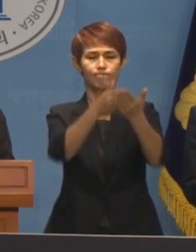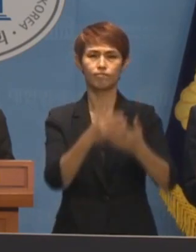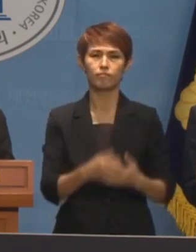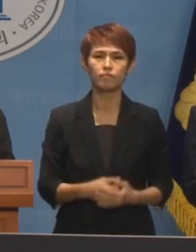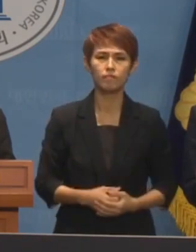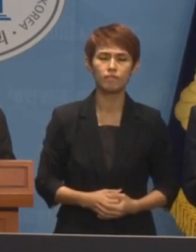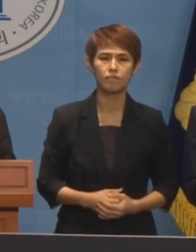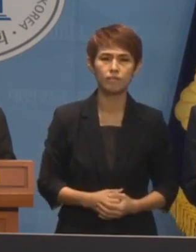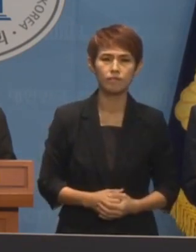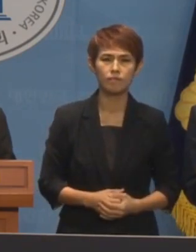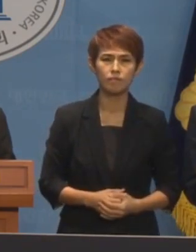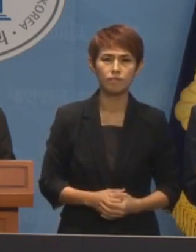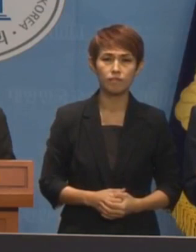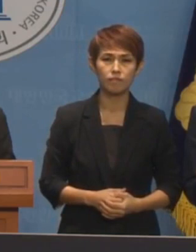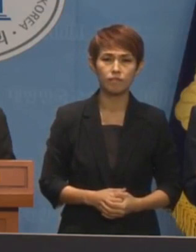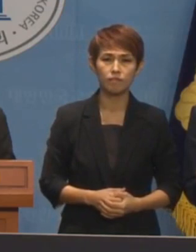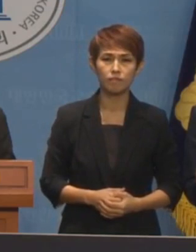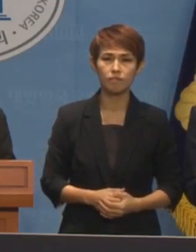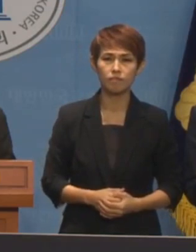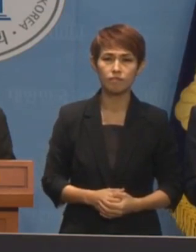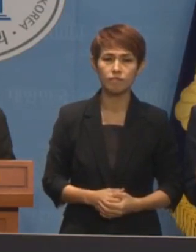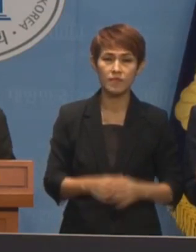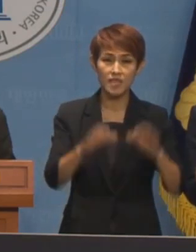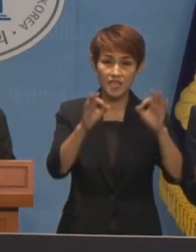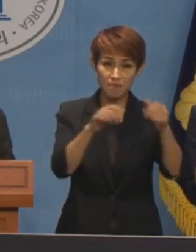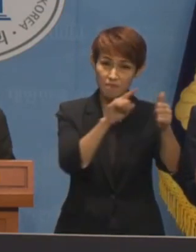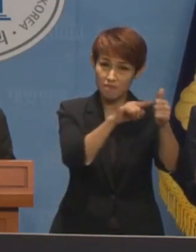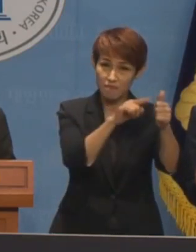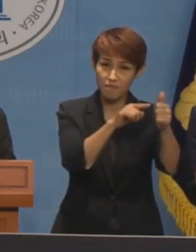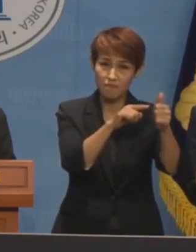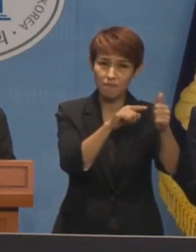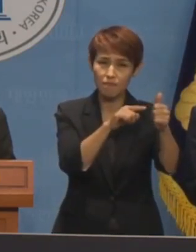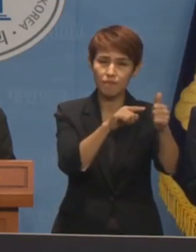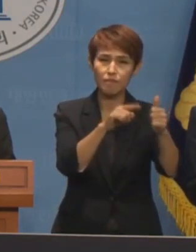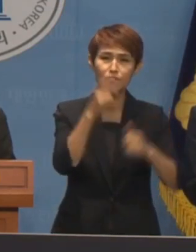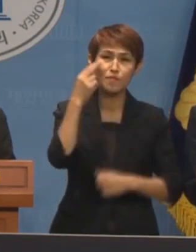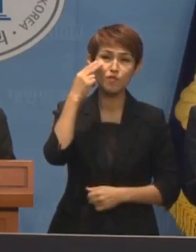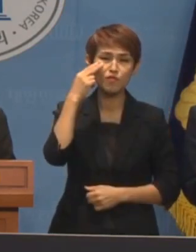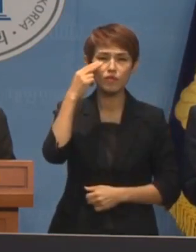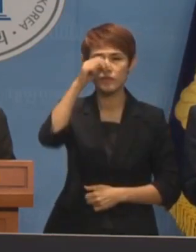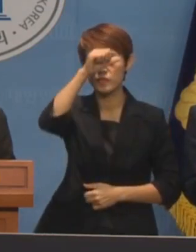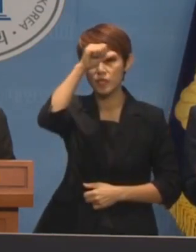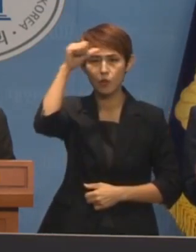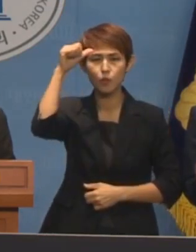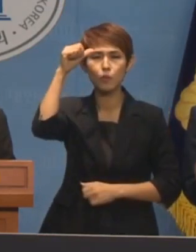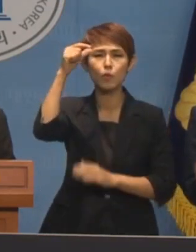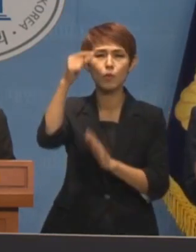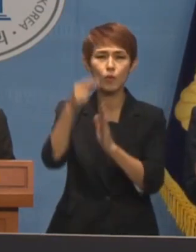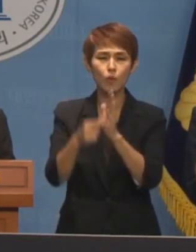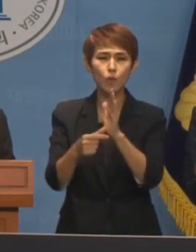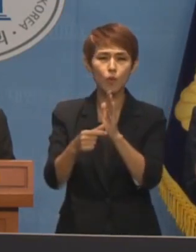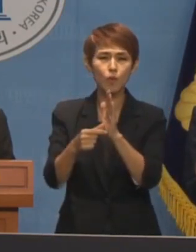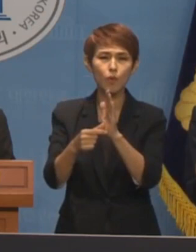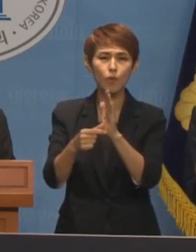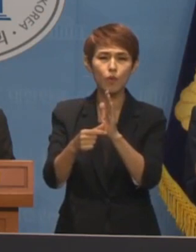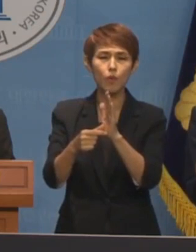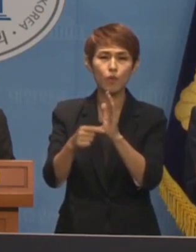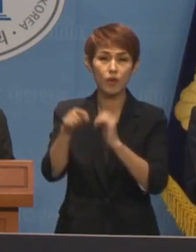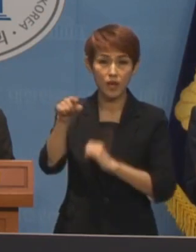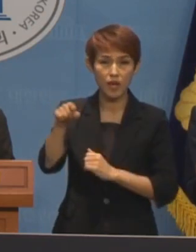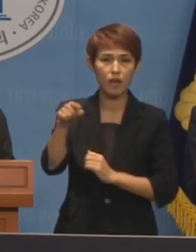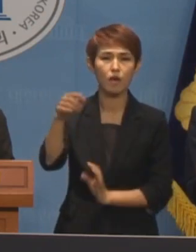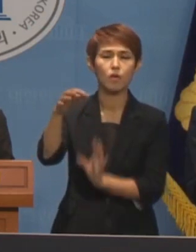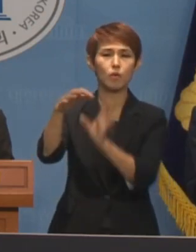촉구한다. 우리가 알아본 결과 김성애 의원은 미국 장로교 PCUSA 소속